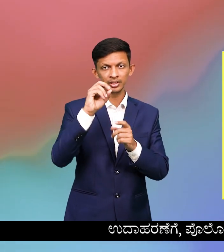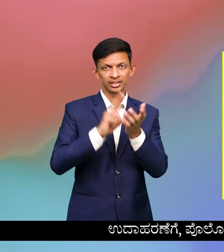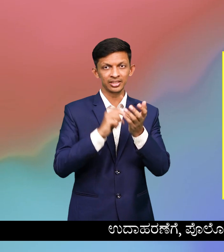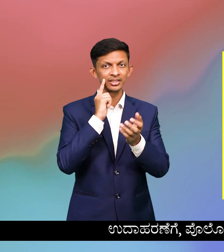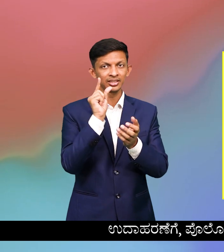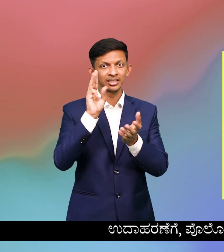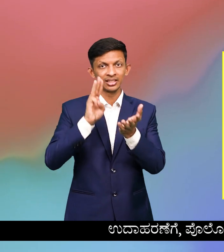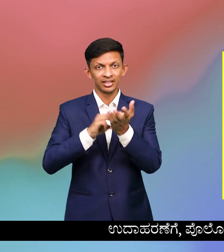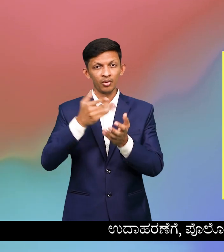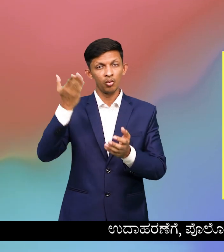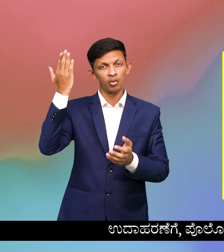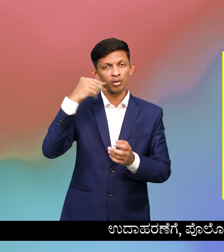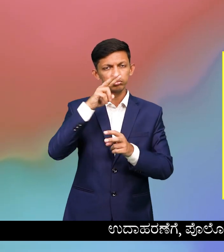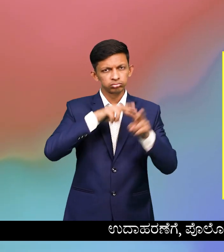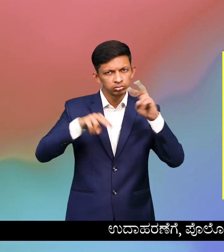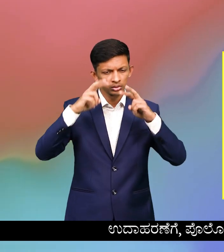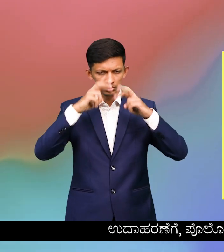ಅನ್ನು ಪೋಲೆಂಡ್ನಲ್ಲಿ ಕಂಡುಹಿಡಿಯಲಾಯಿತು.